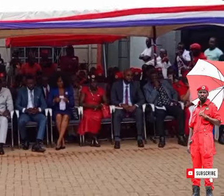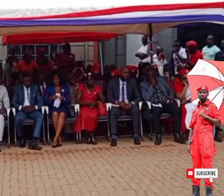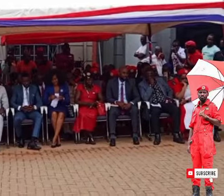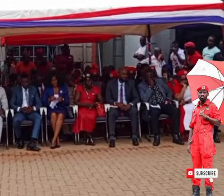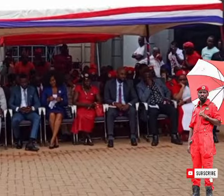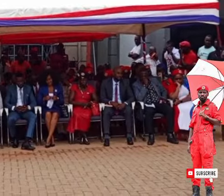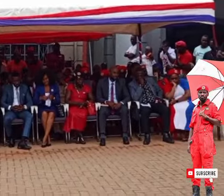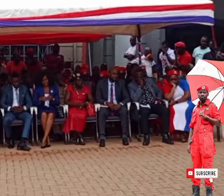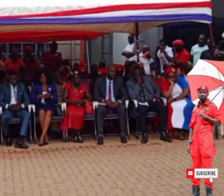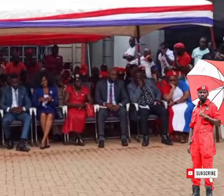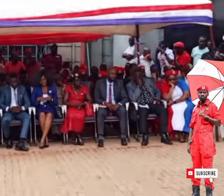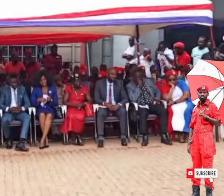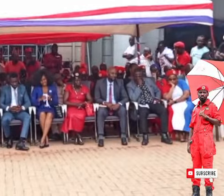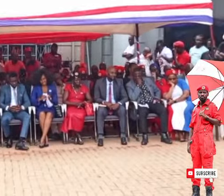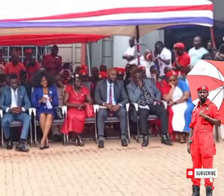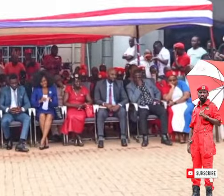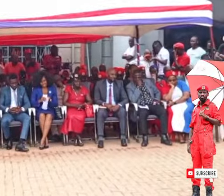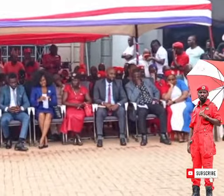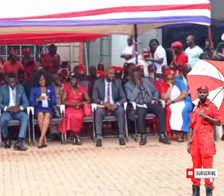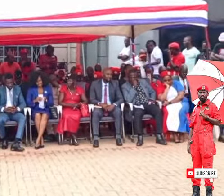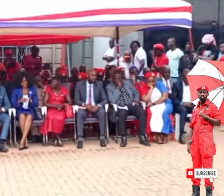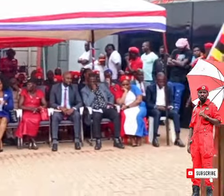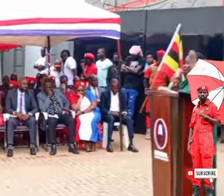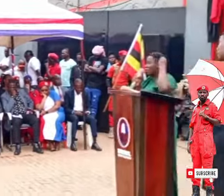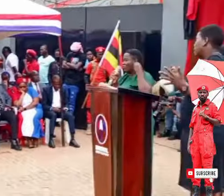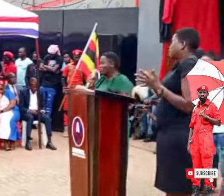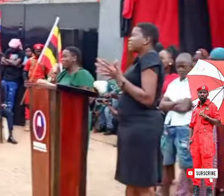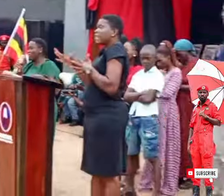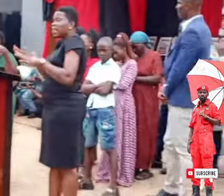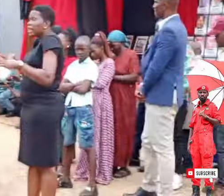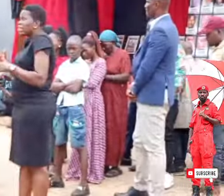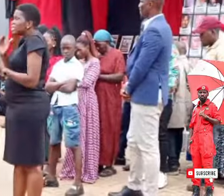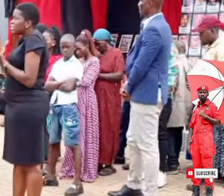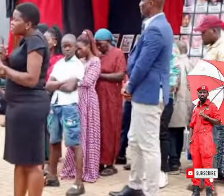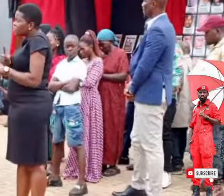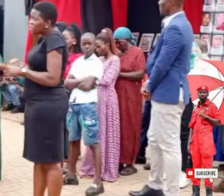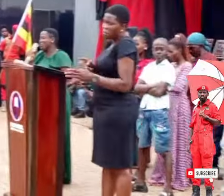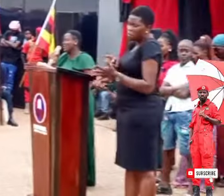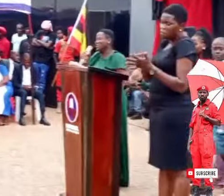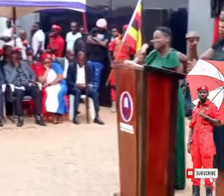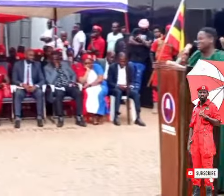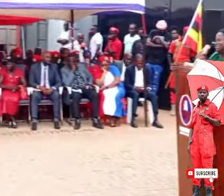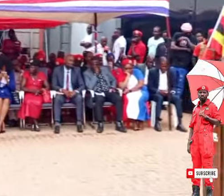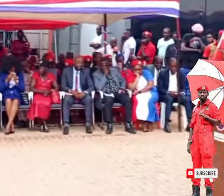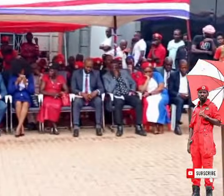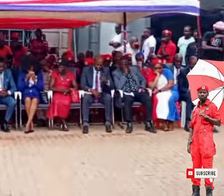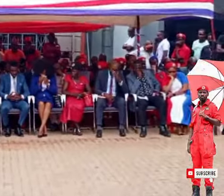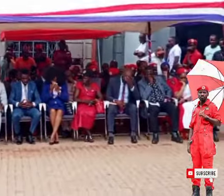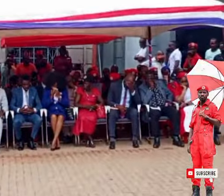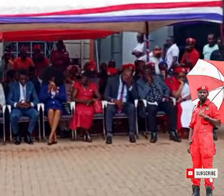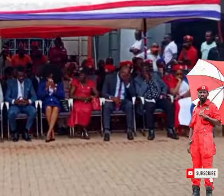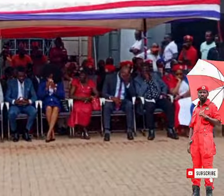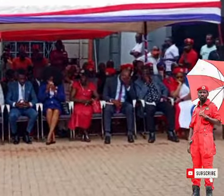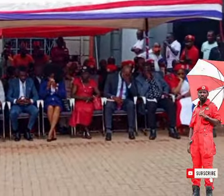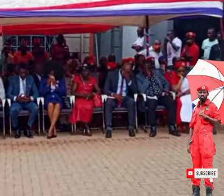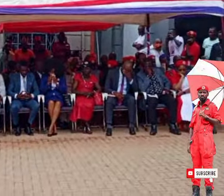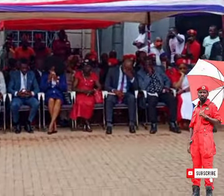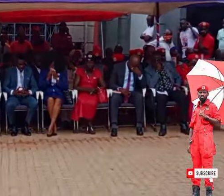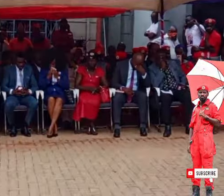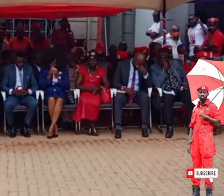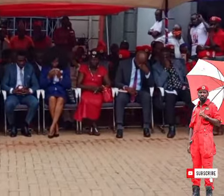amasimu bana bolusi babinsobedde bebana bakusasula bitwala okukumiri kwaona